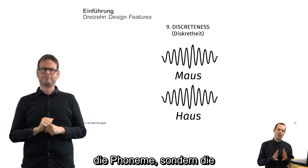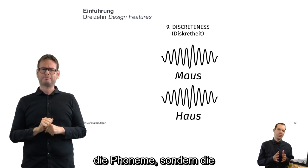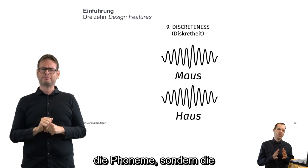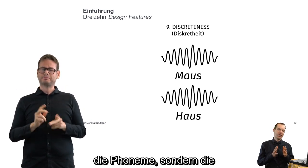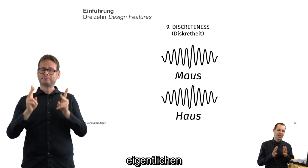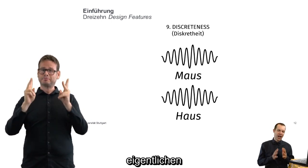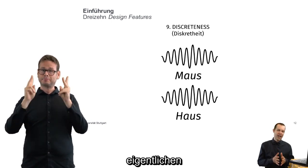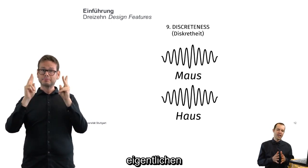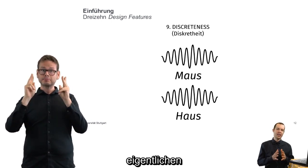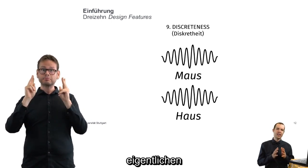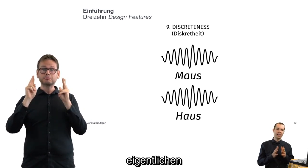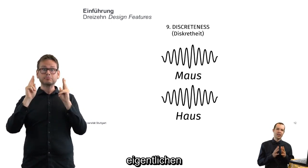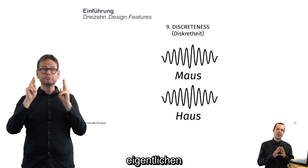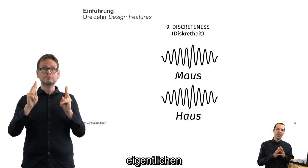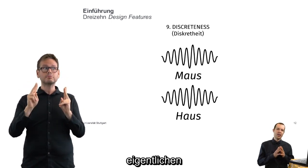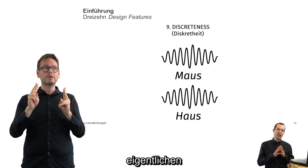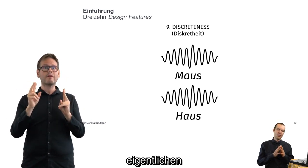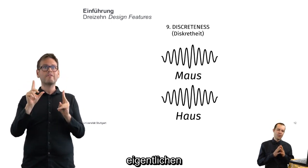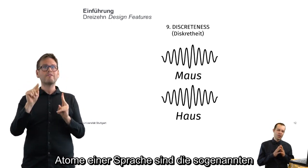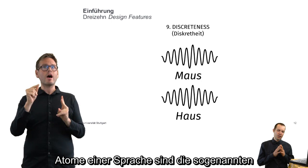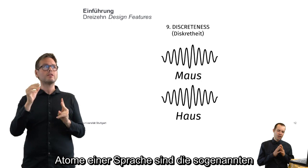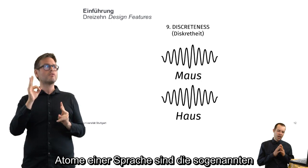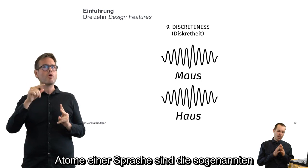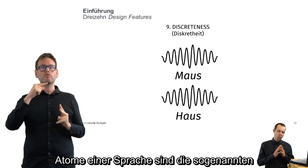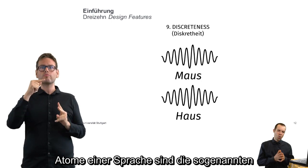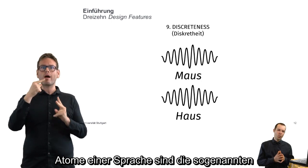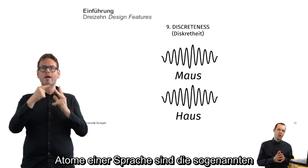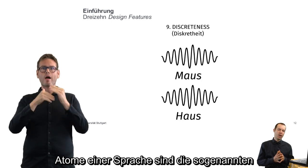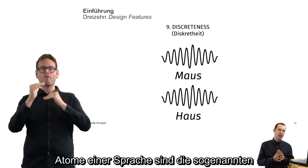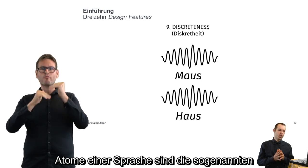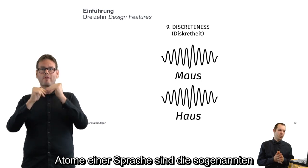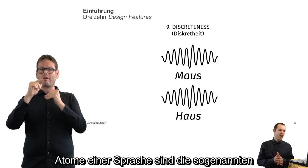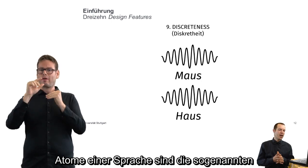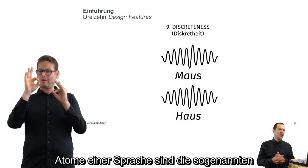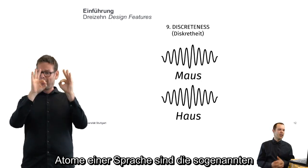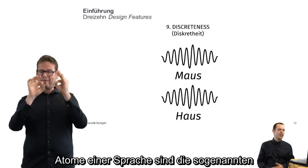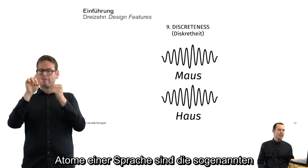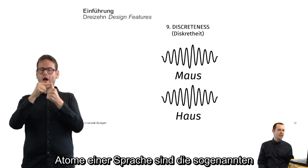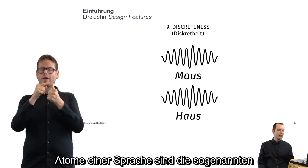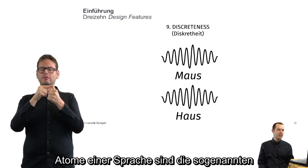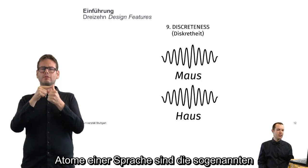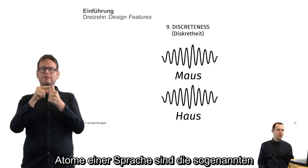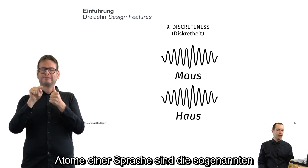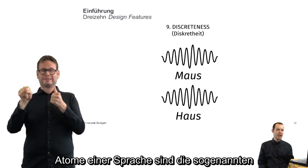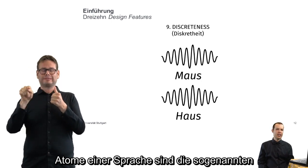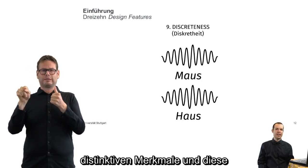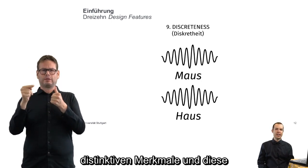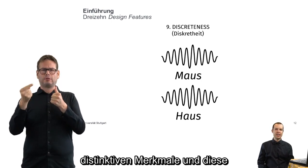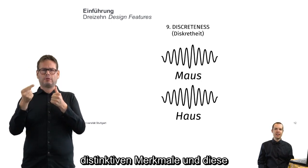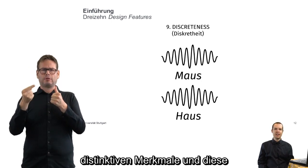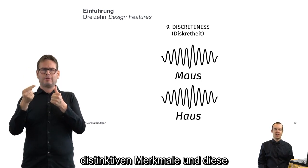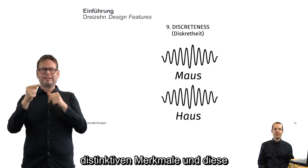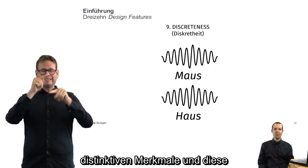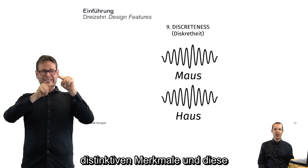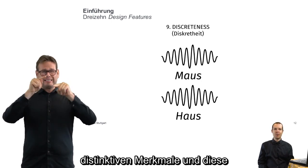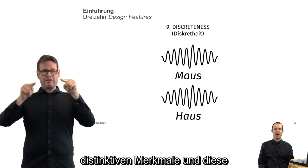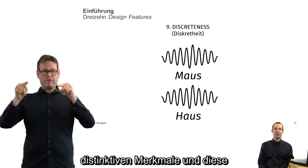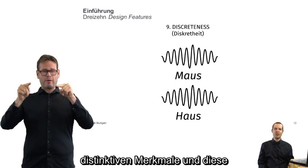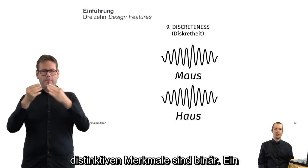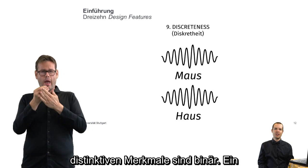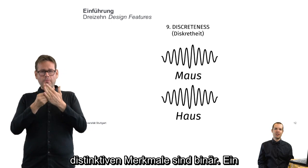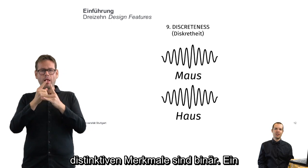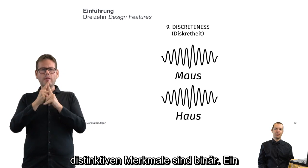sind gar nicht die Phoneme, sondern die eigentlichen Atome einer Sprache sind die sogenannten distinktiven